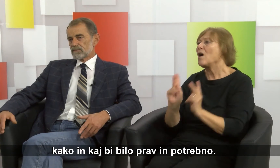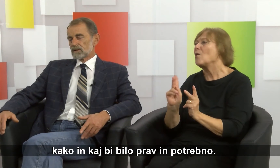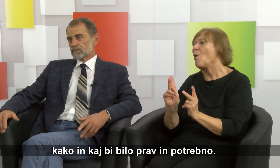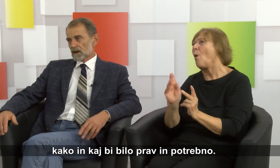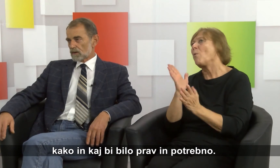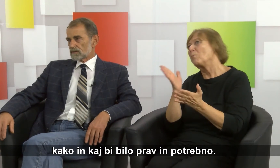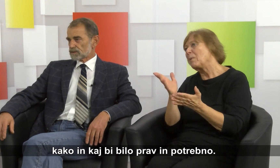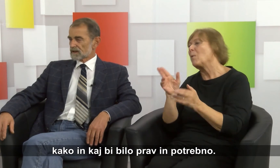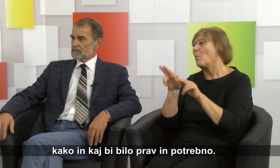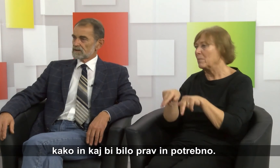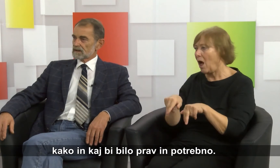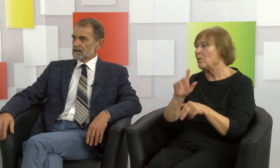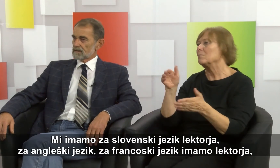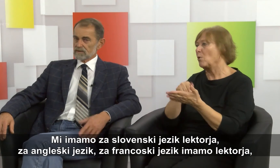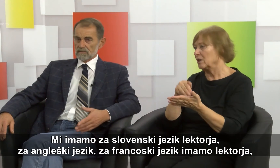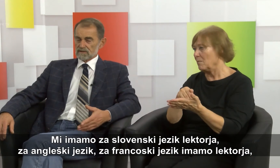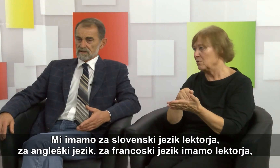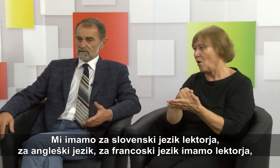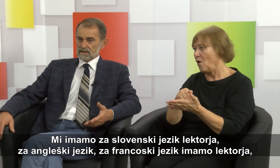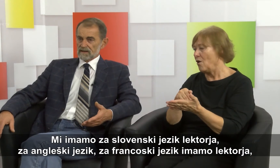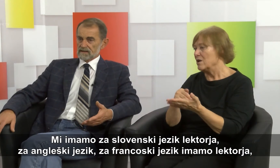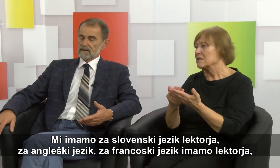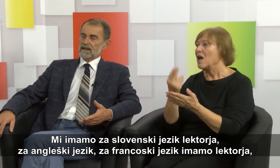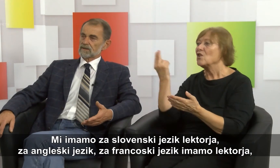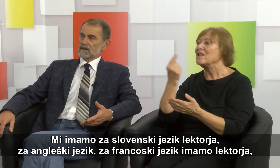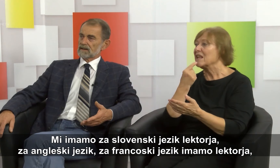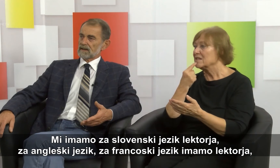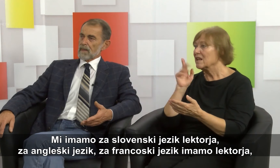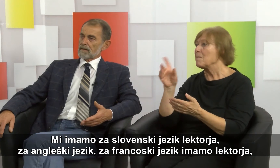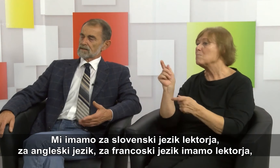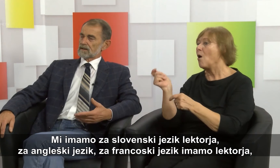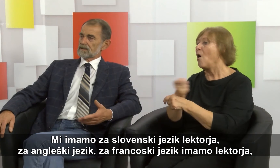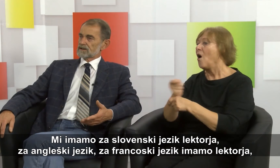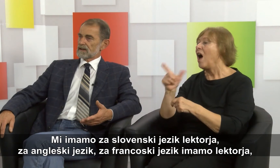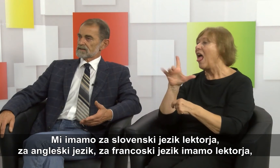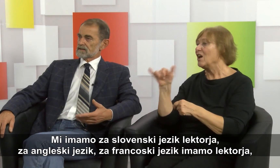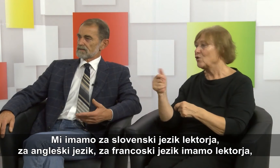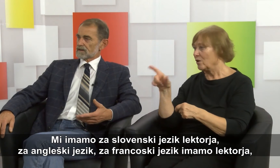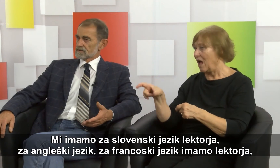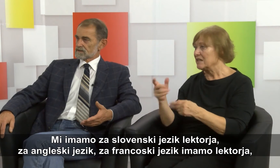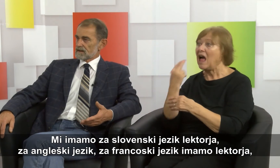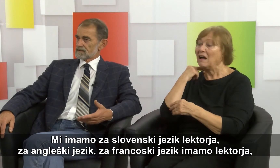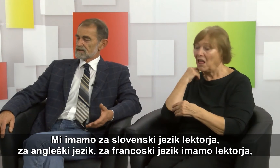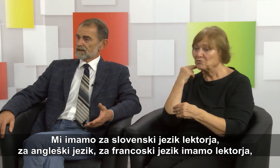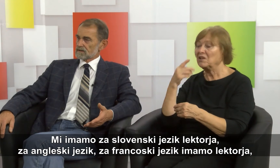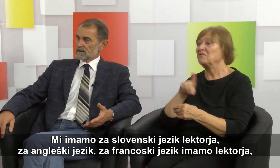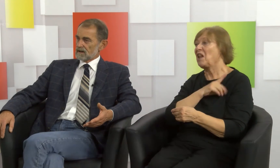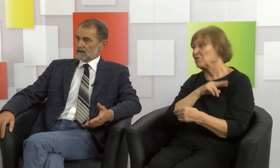bilo prav in potrebno. Ne. Mi imamo za slovenski jezik lektorja, ne. Za angleški jezik, za francoski jezik lektorja. Kje